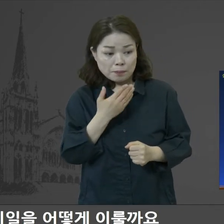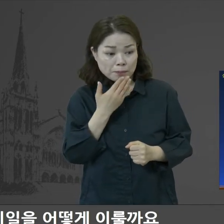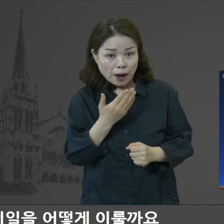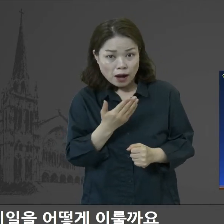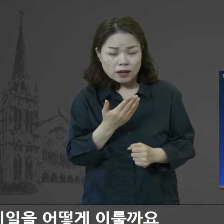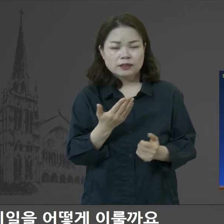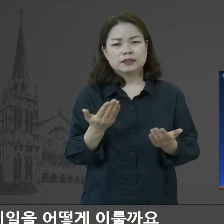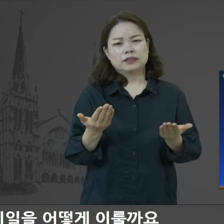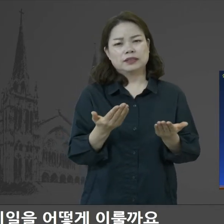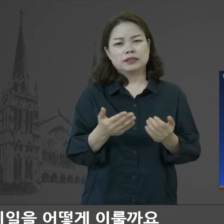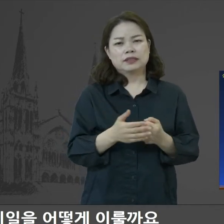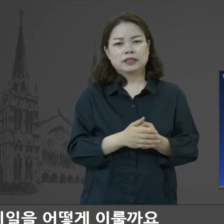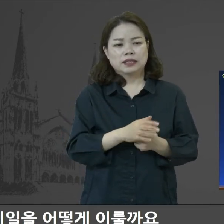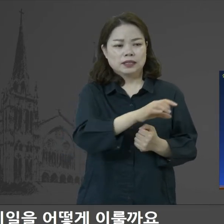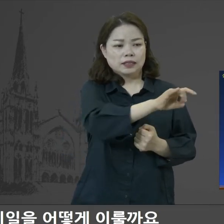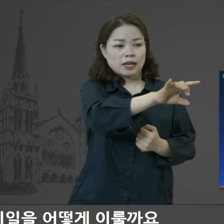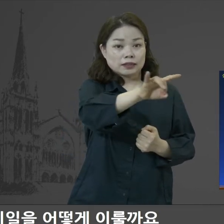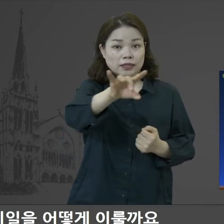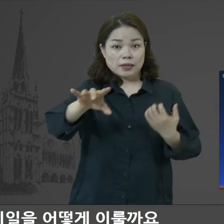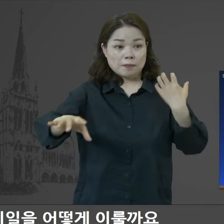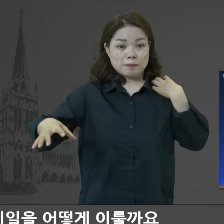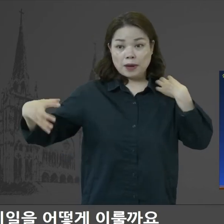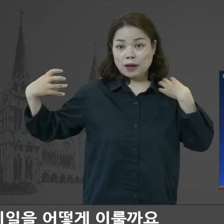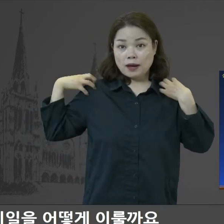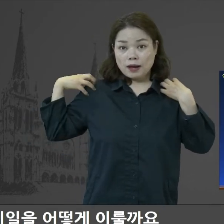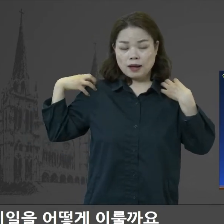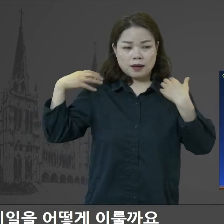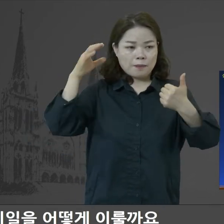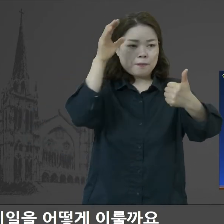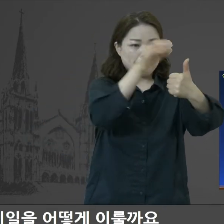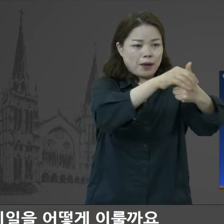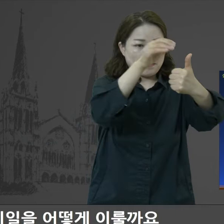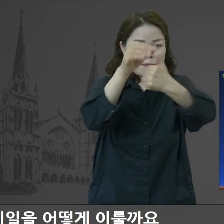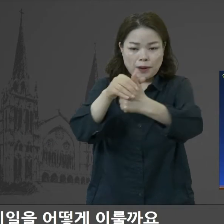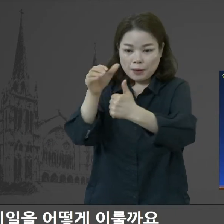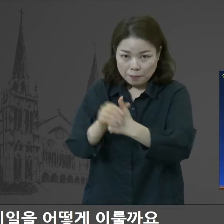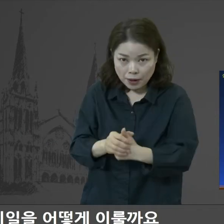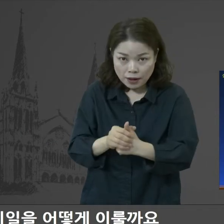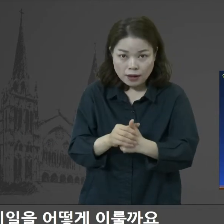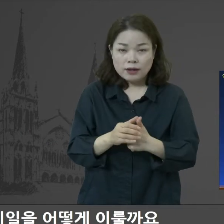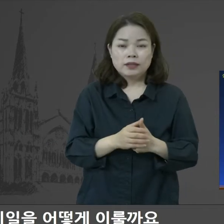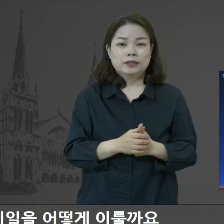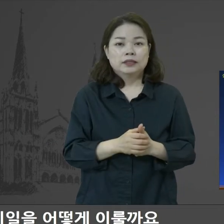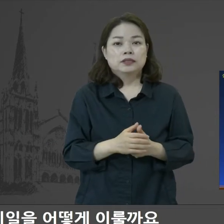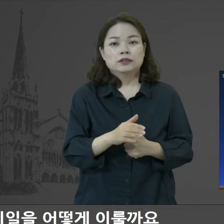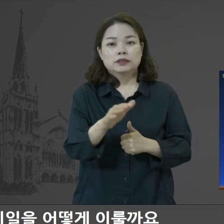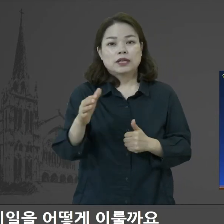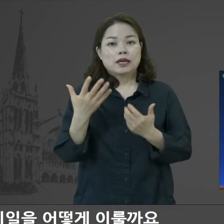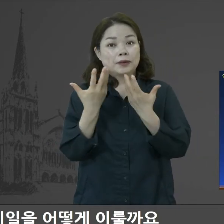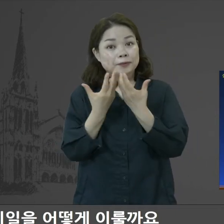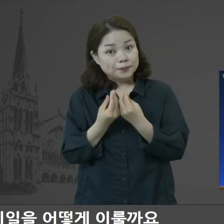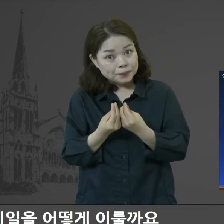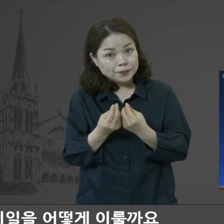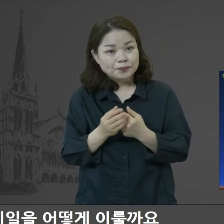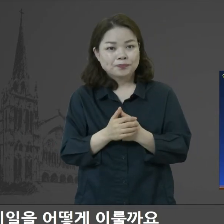수 있는 일을 각자에게 맡겼다라는 사실입니다. 자, 우리 예를 들어서 우리